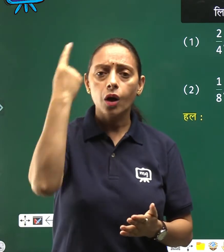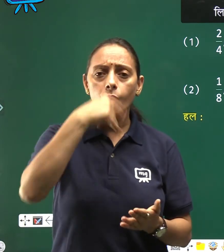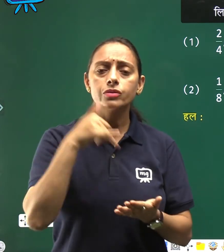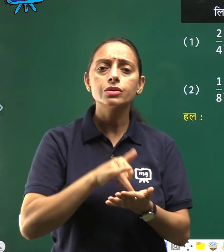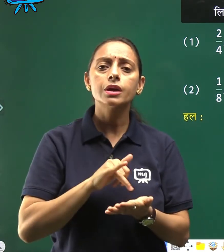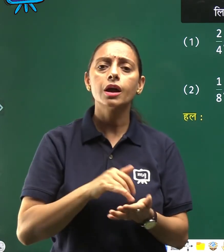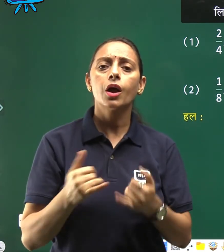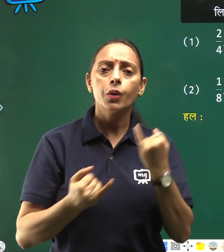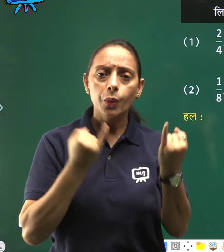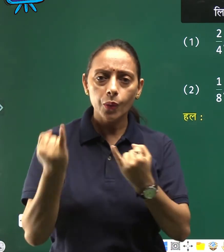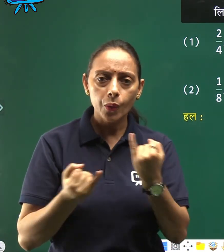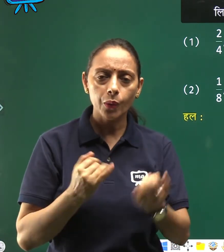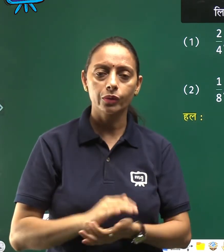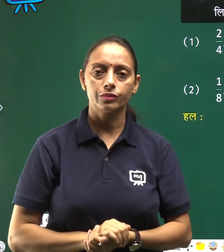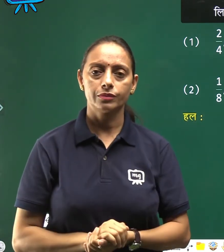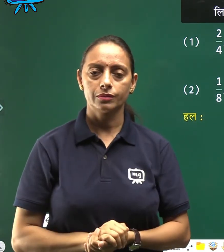ढूंढो,